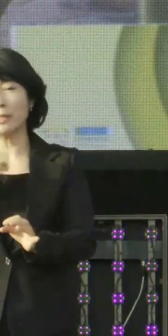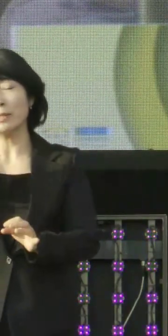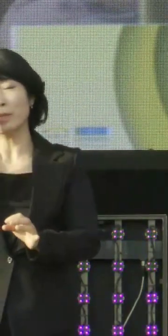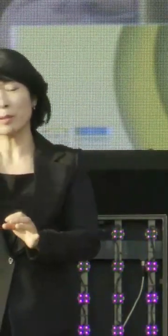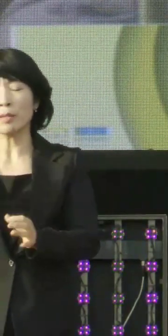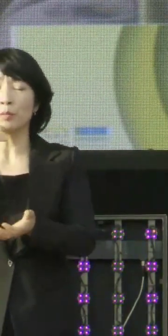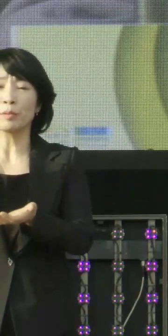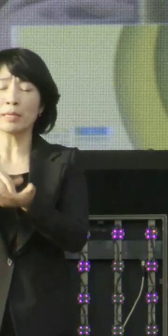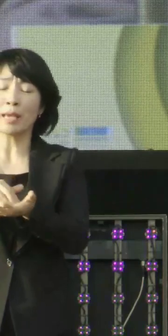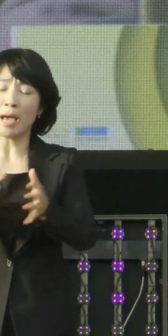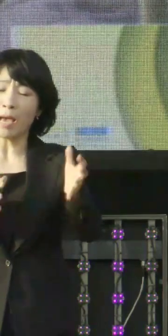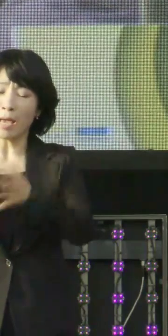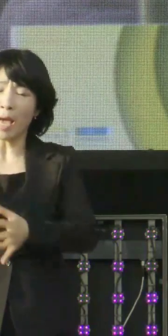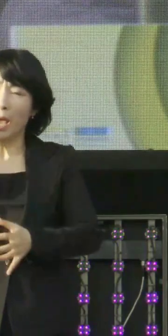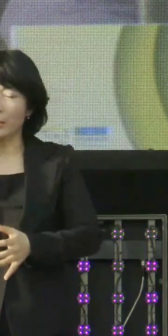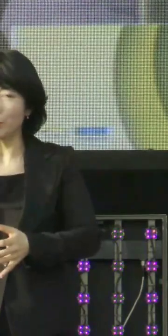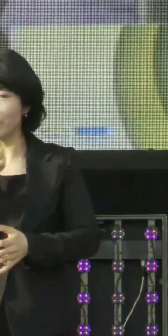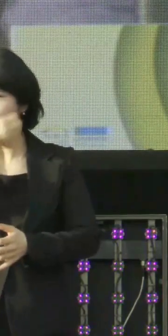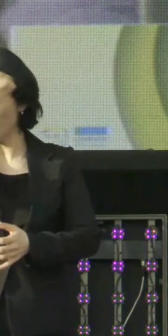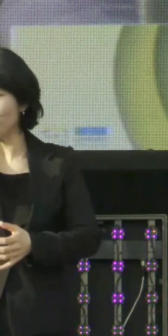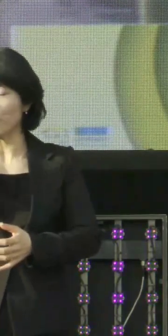아름다움을 즐겨주셨습니다.